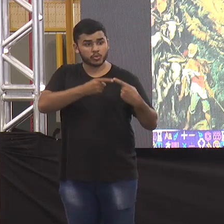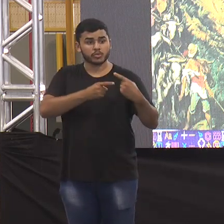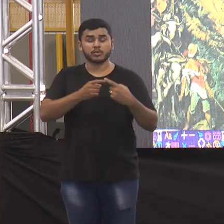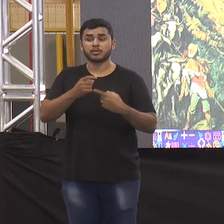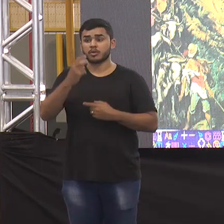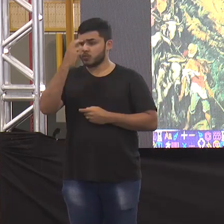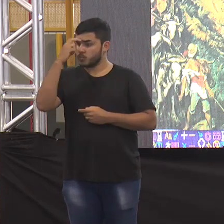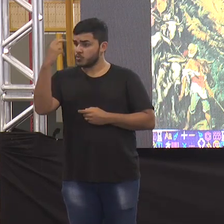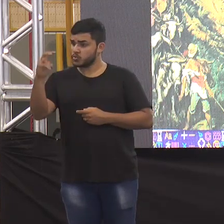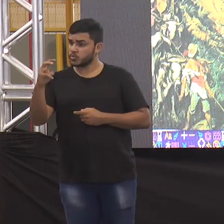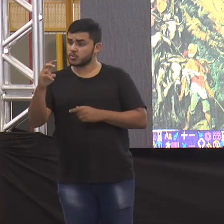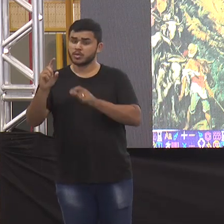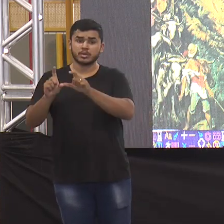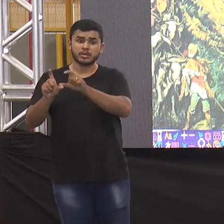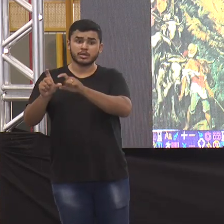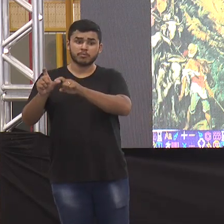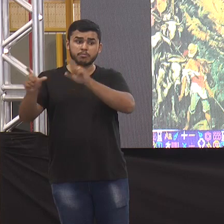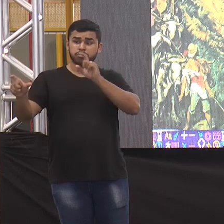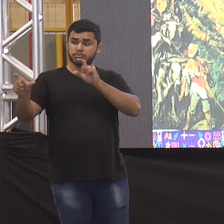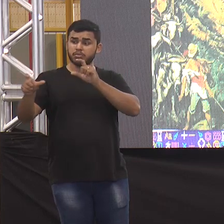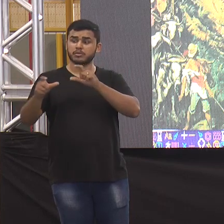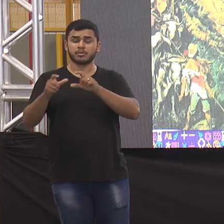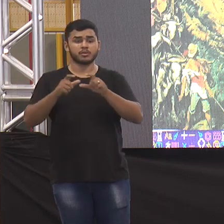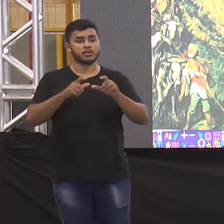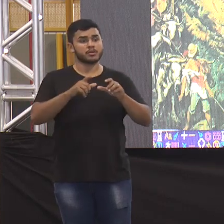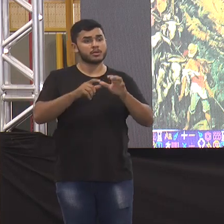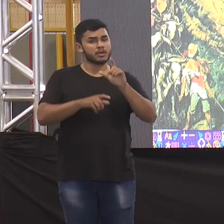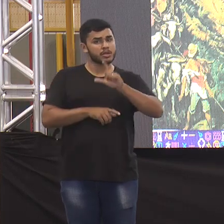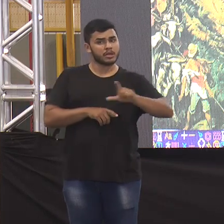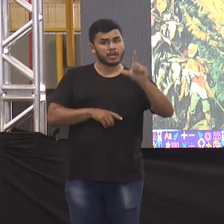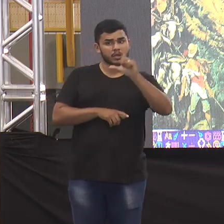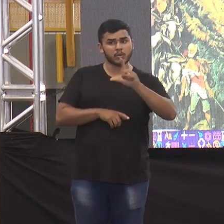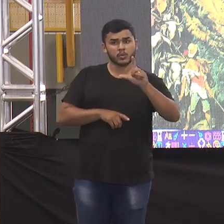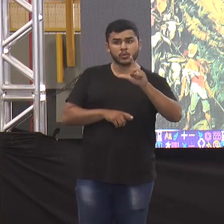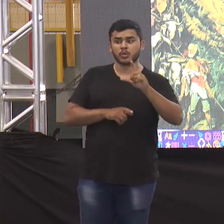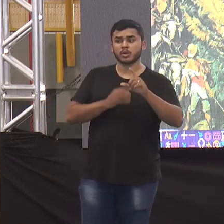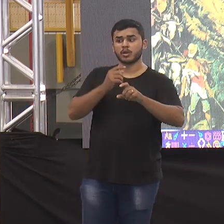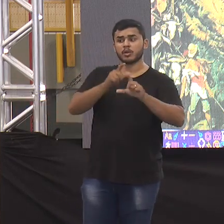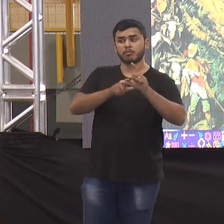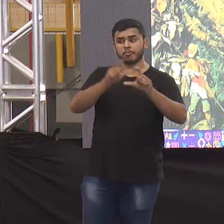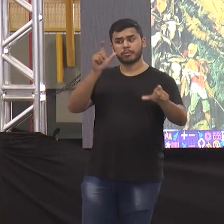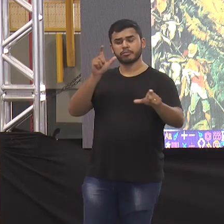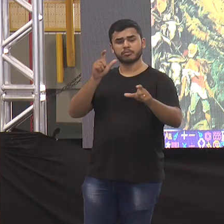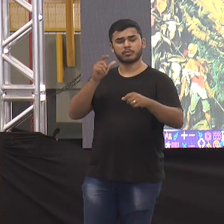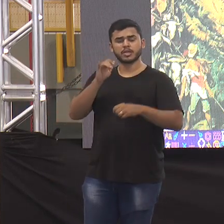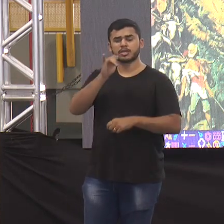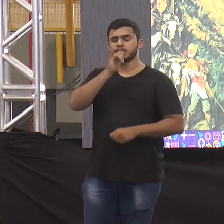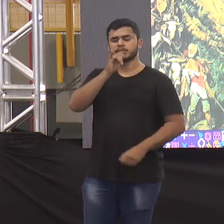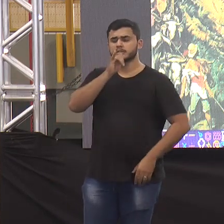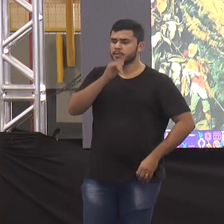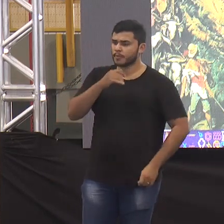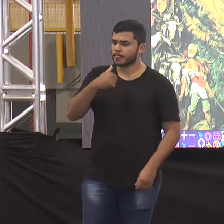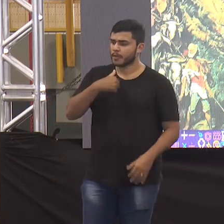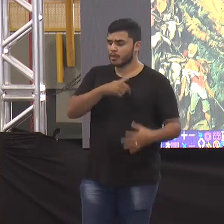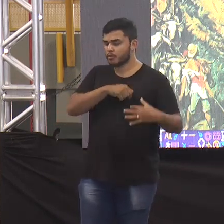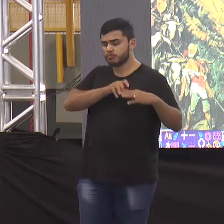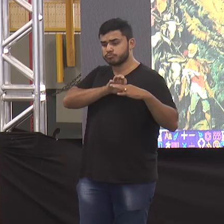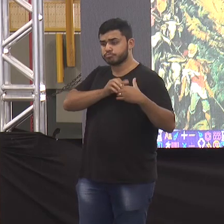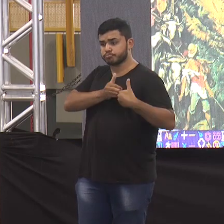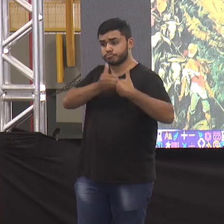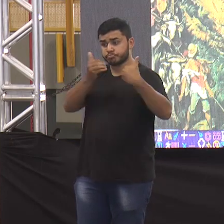emancipação literária são duas faces da mesma moeda. Do que adianta eu me